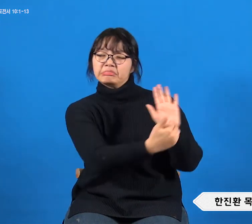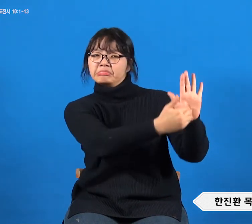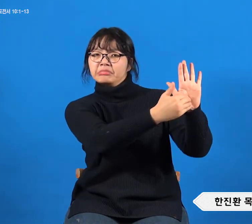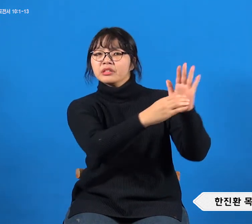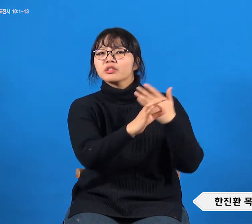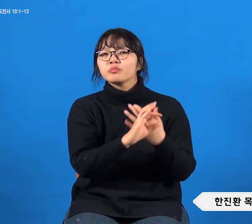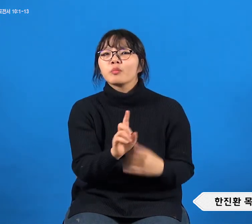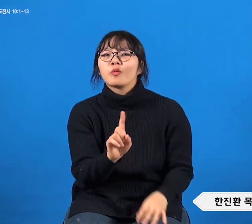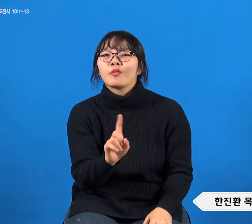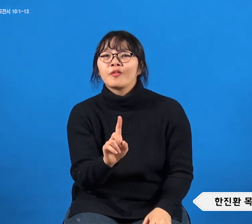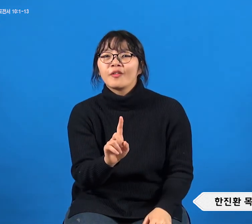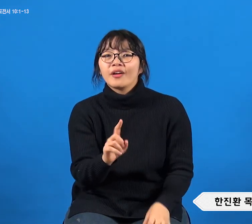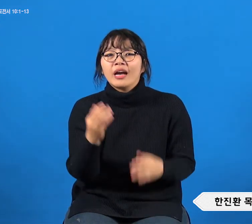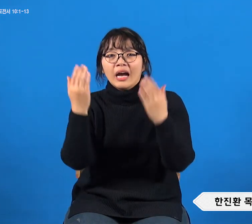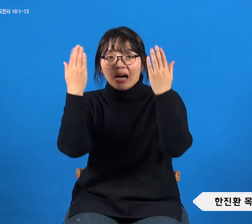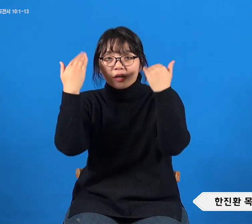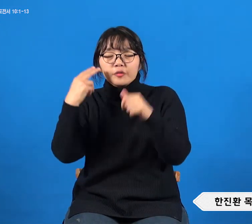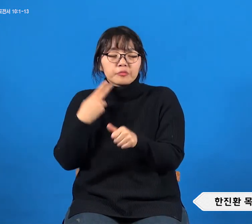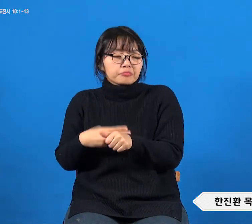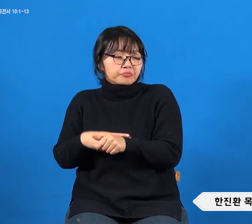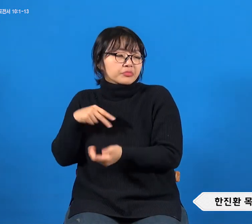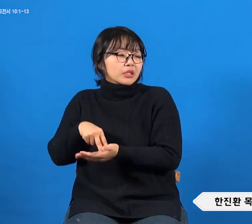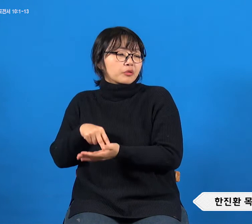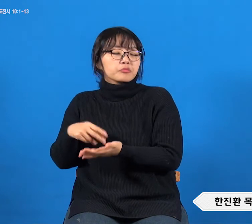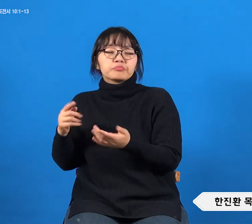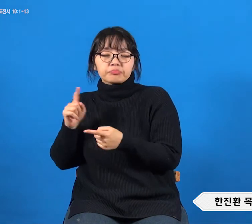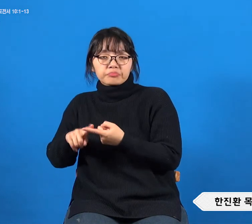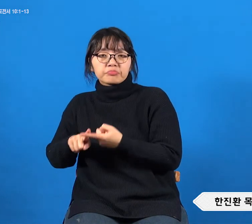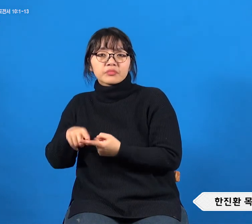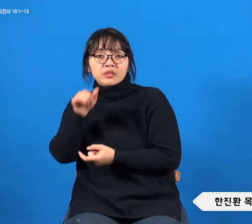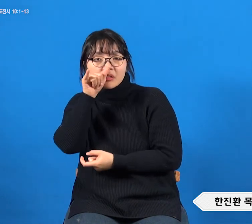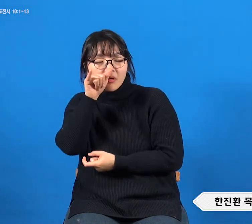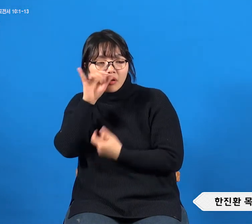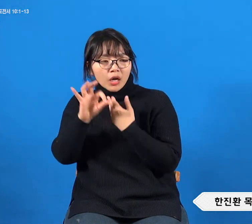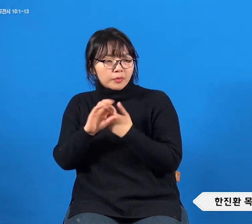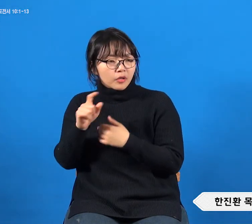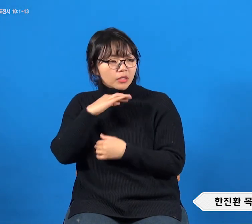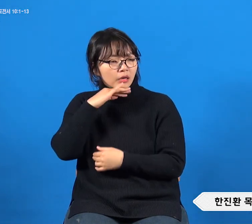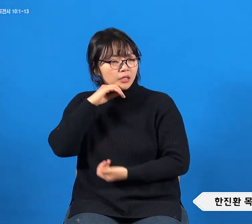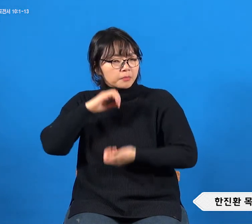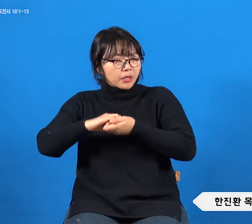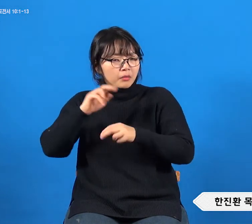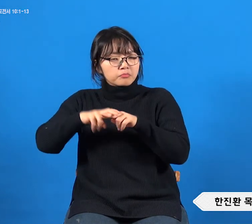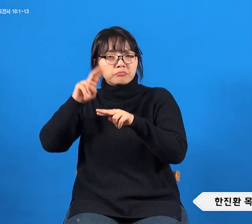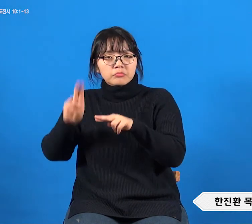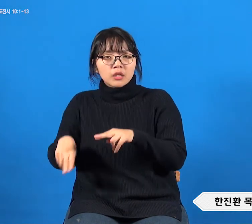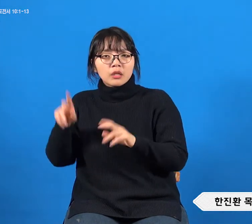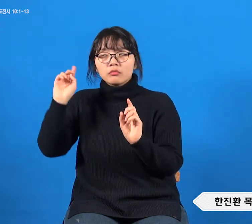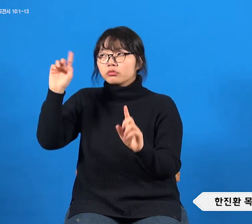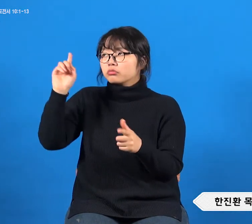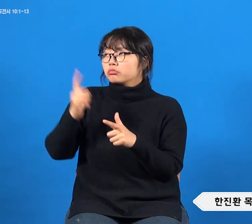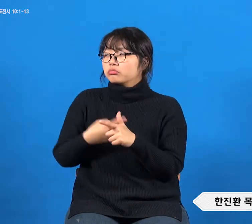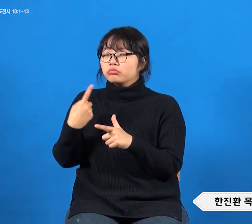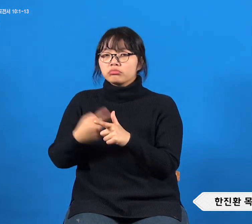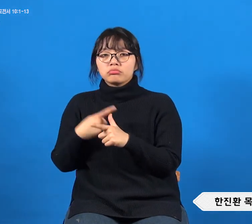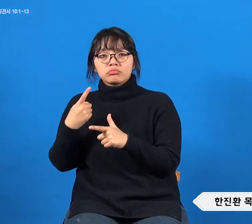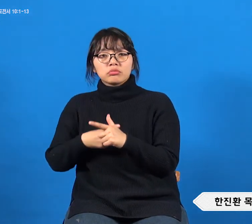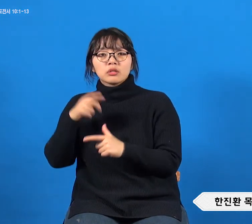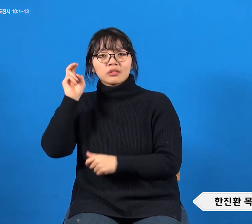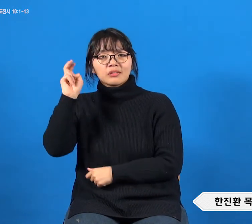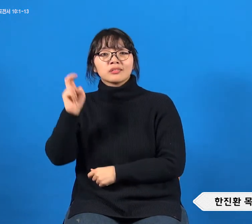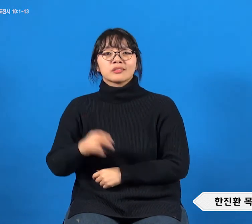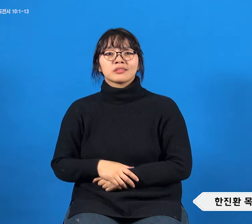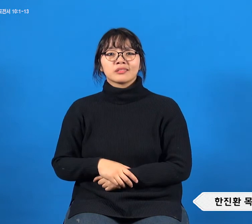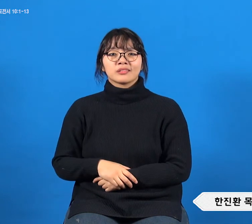어떻게 됐을까? 학교에 그대로 있었으면 아마 지금쯤 은퇴해가지고 그냥 백수로 빈둘빈둘 하고 있겠지요. 백수는